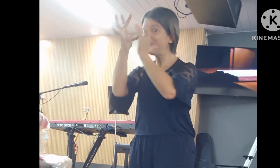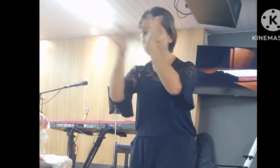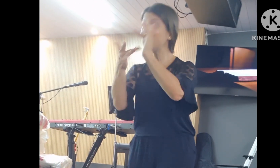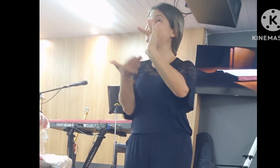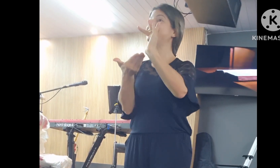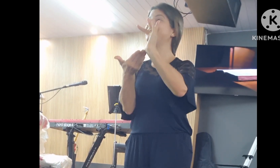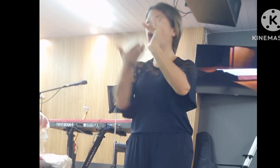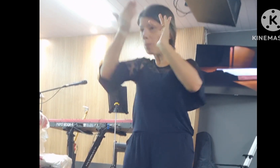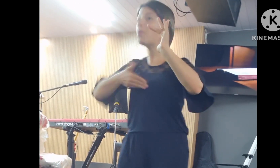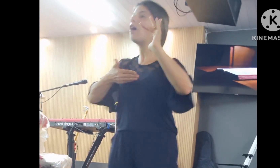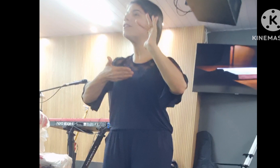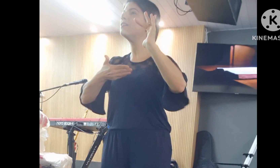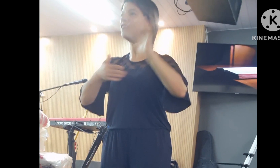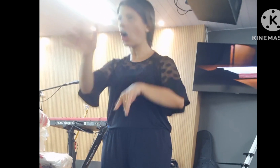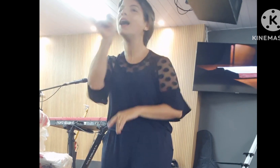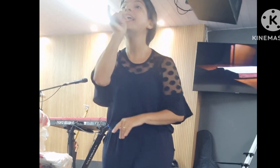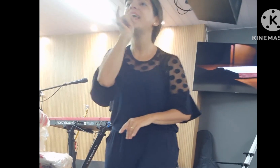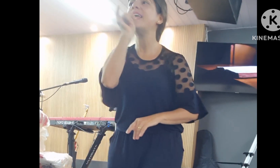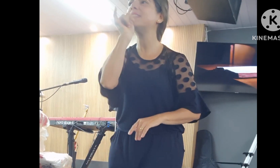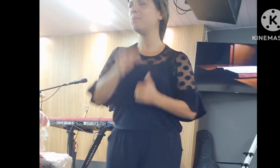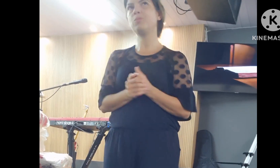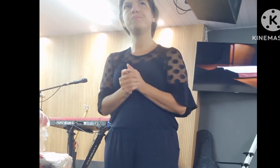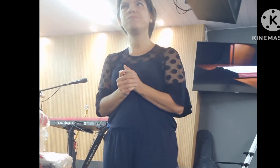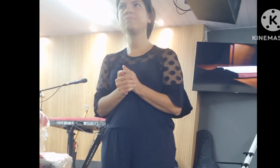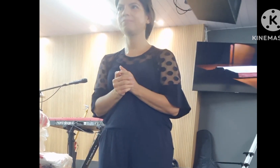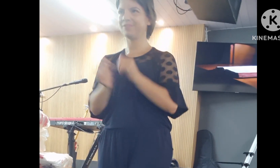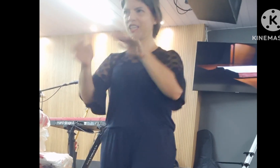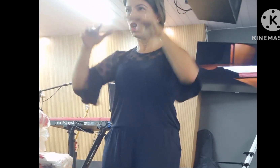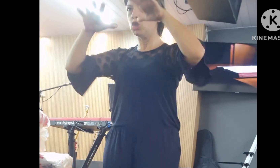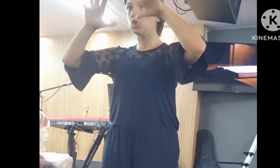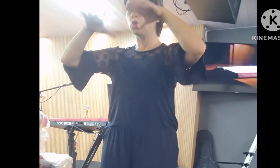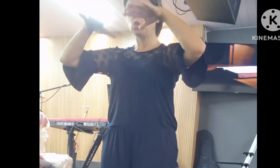reconhecer esse amor de Deus por você.